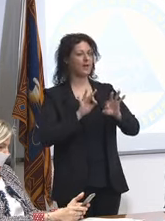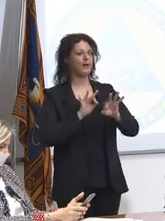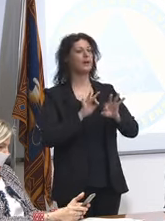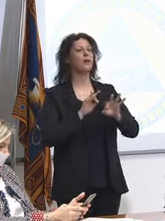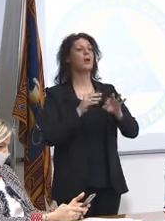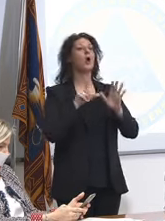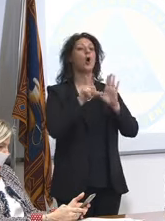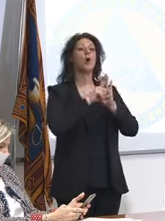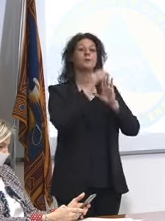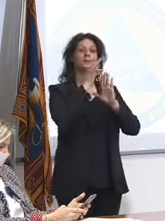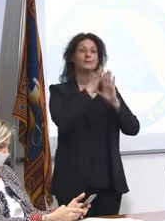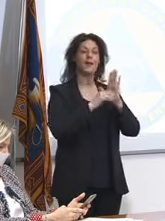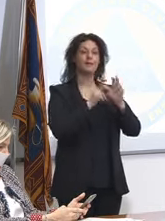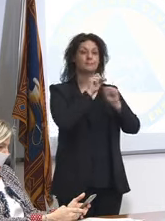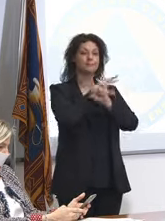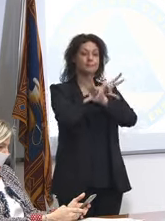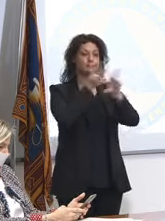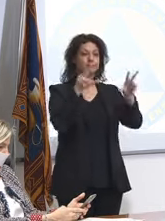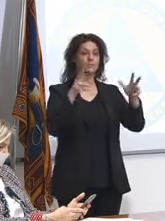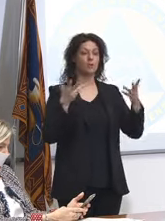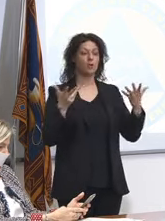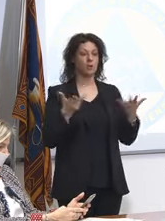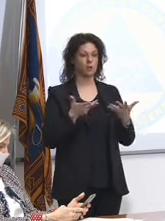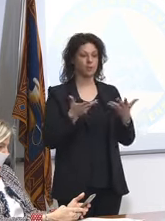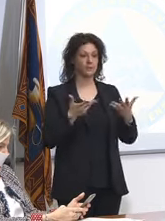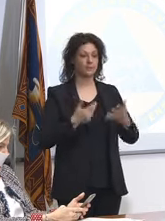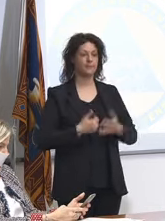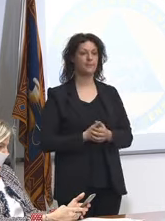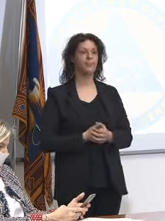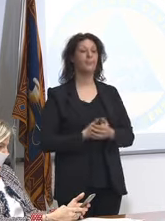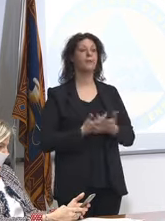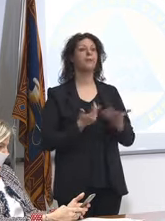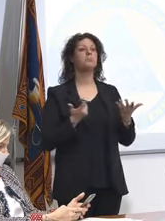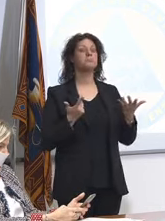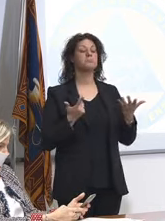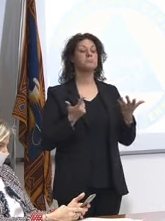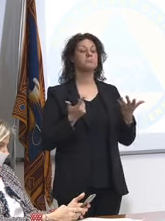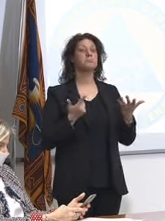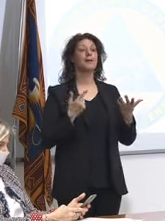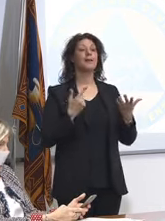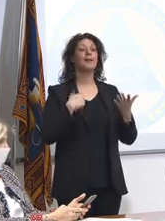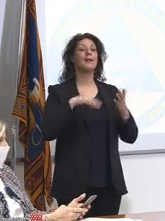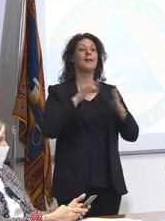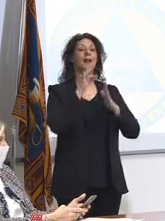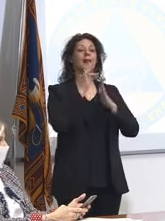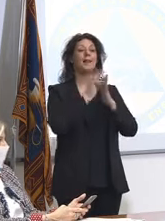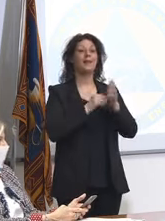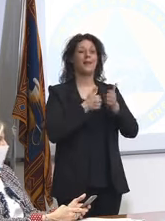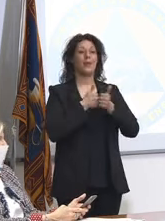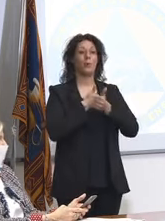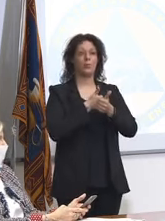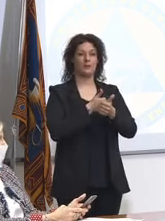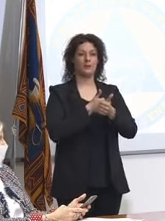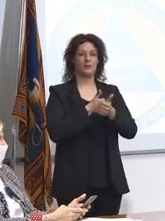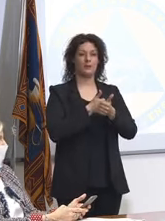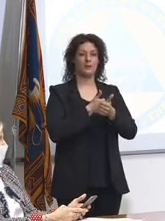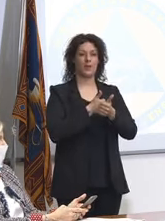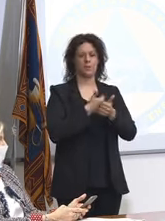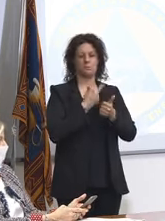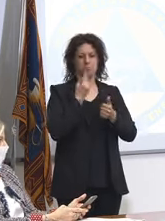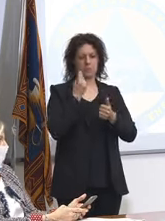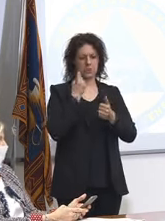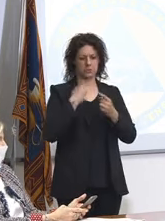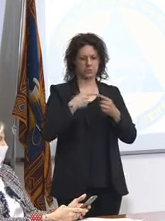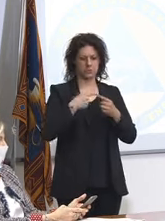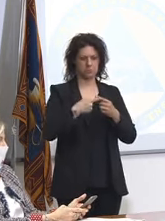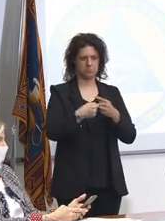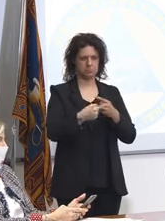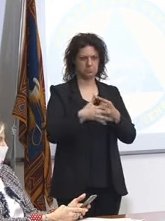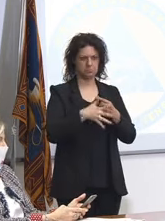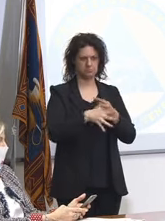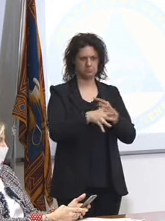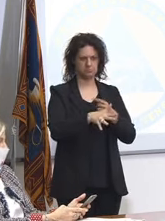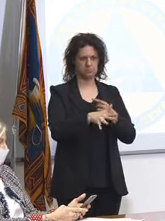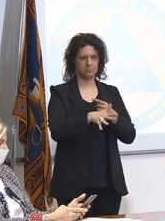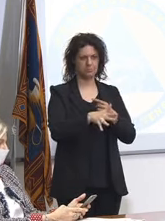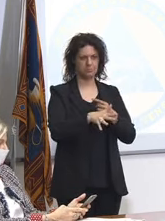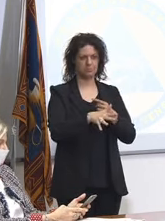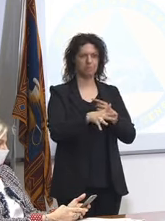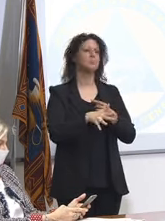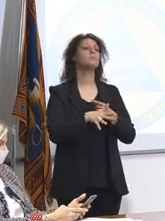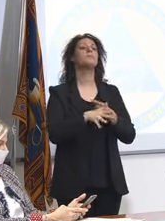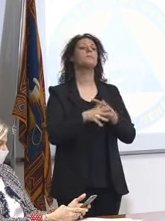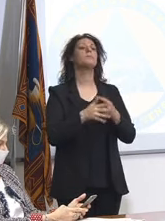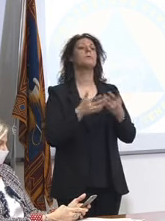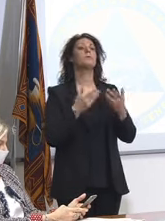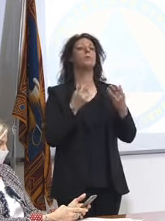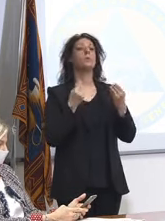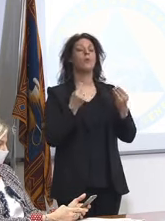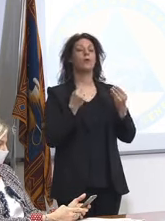che appena abbiamo le linee guida, penso che sia questione di qualche giorno, perché io l'ho già vista impostate,